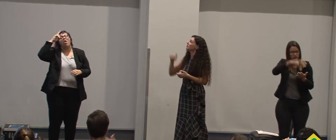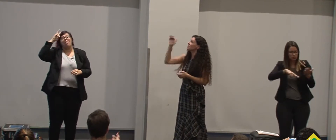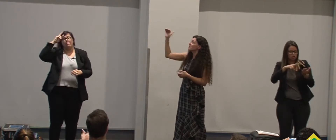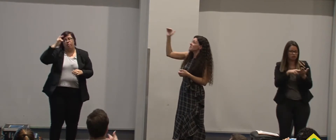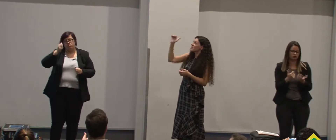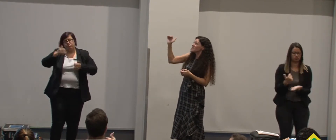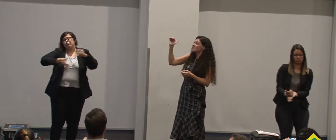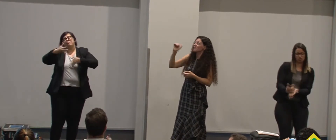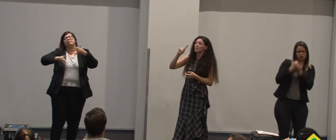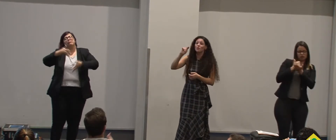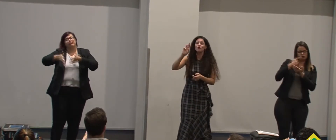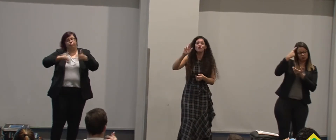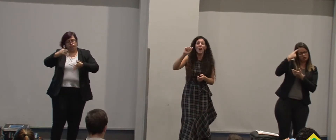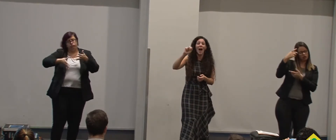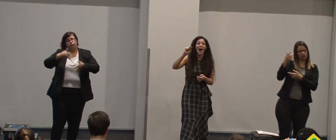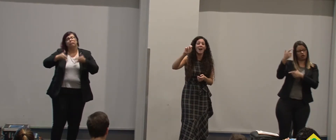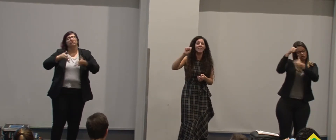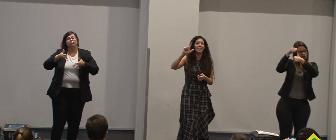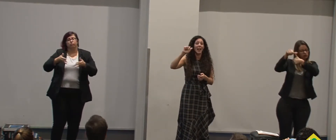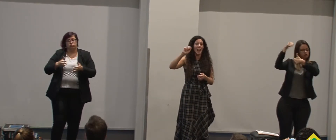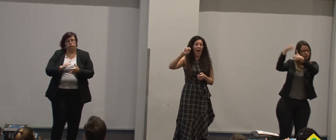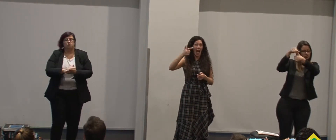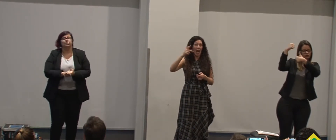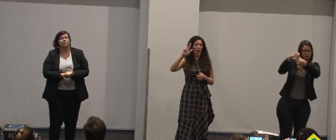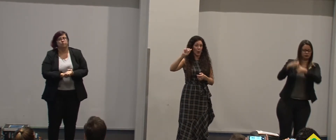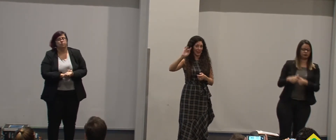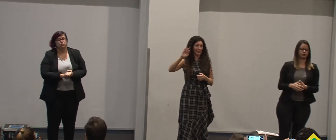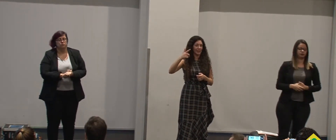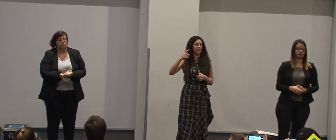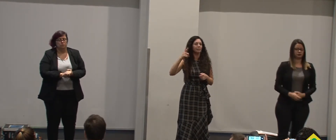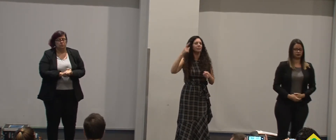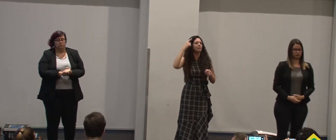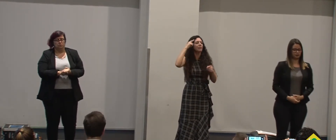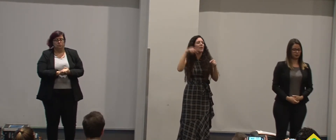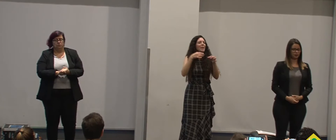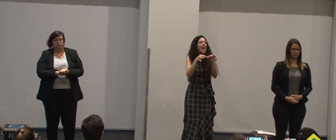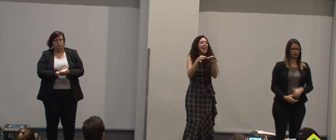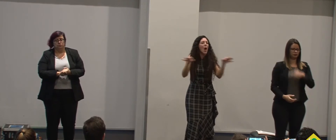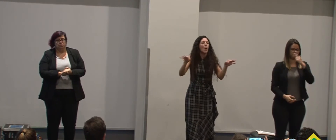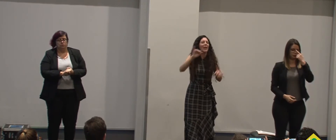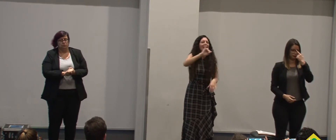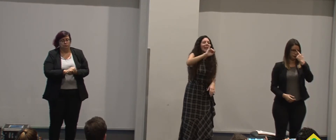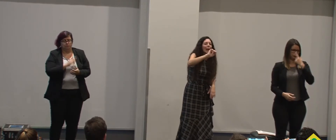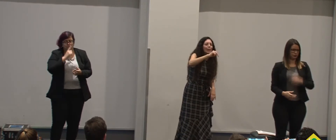a leitura, utilizando glosas para poder também sinalizar um contexto,